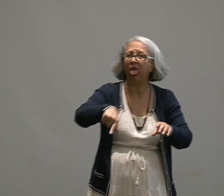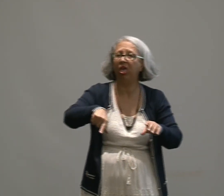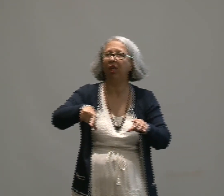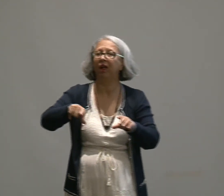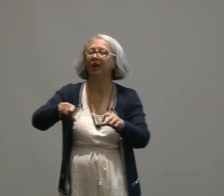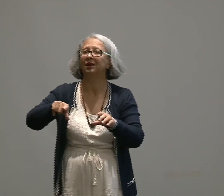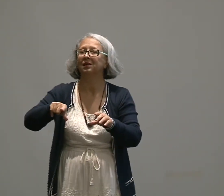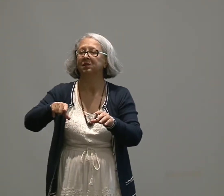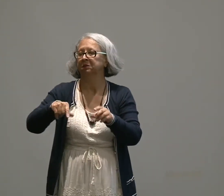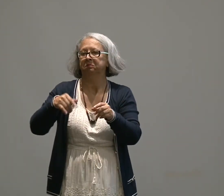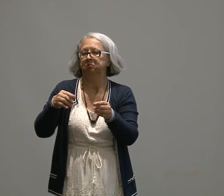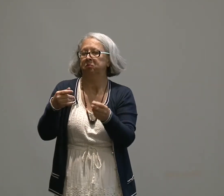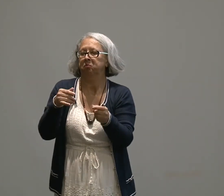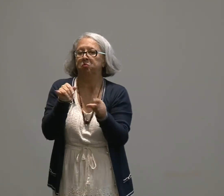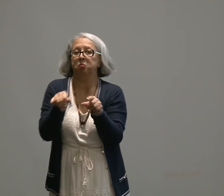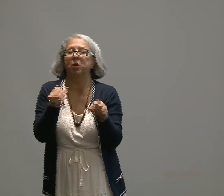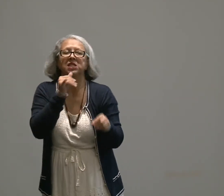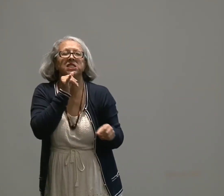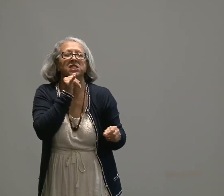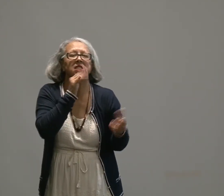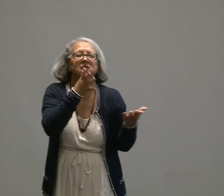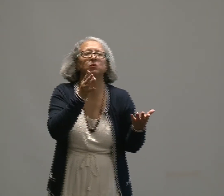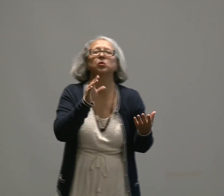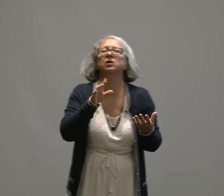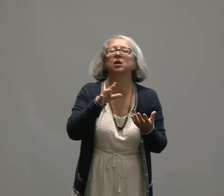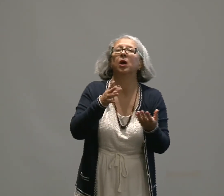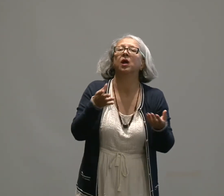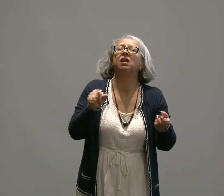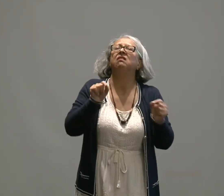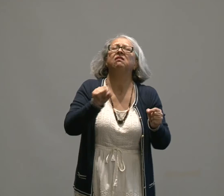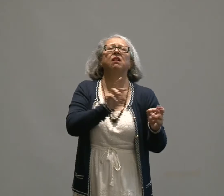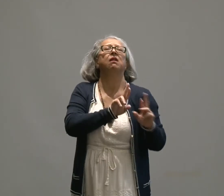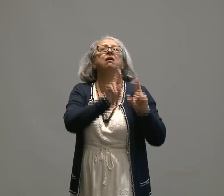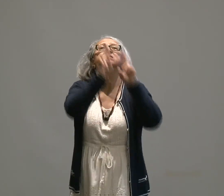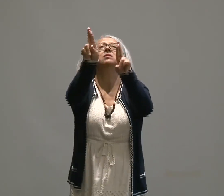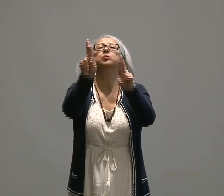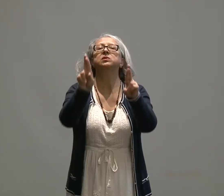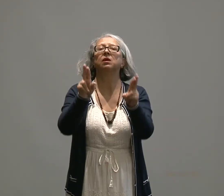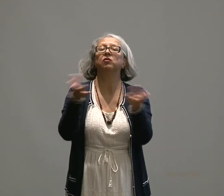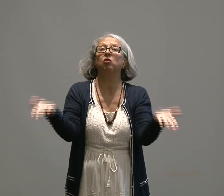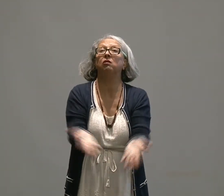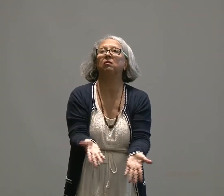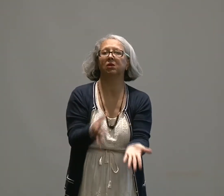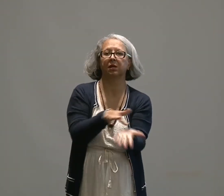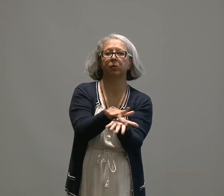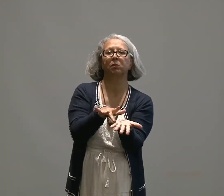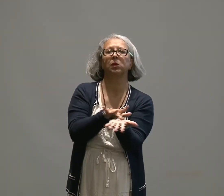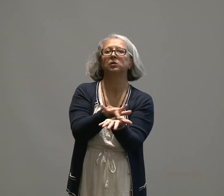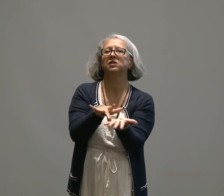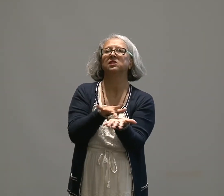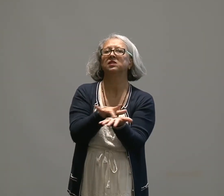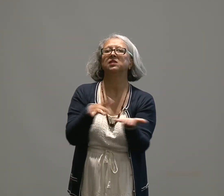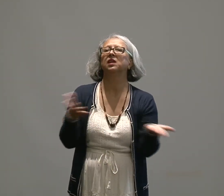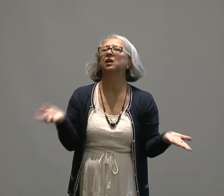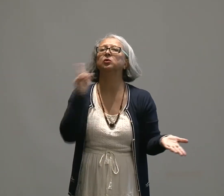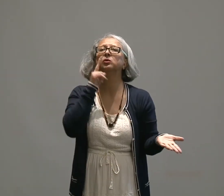educação itinerante ou não, são todos exemplos dessas especificidades. Por exemplo,